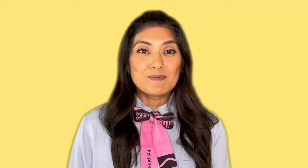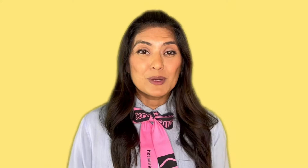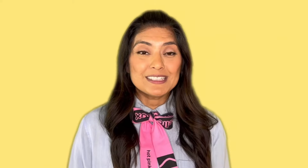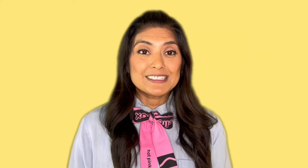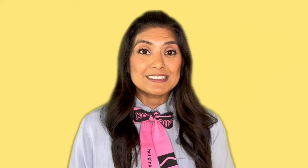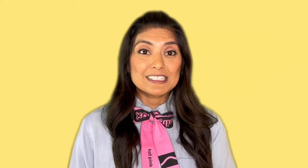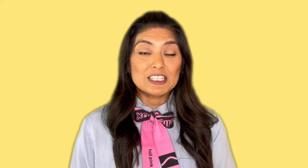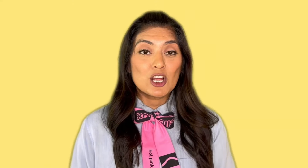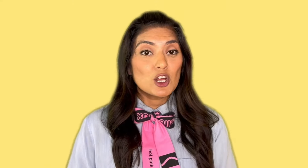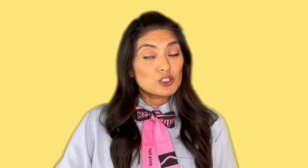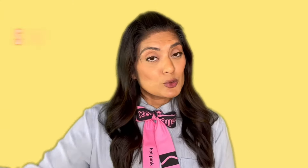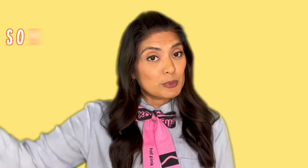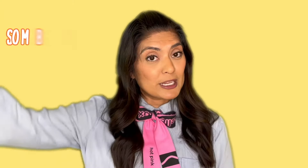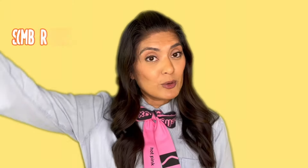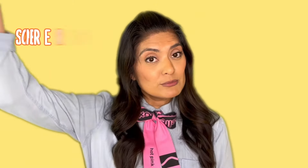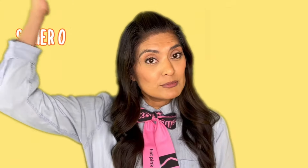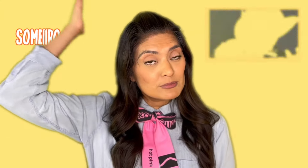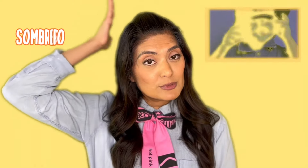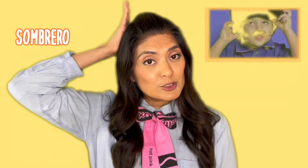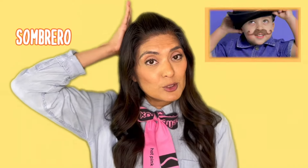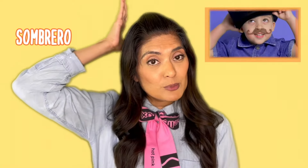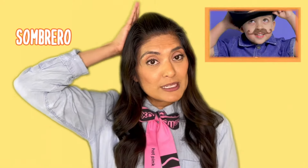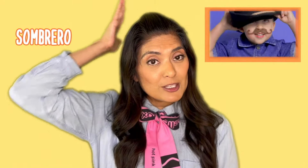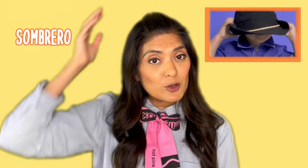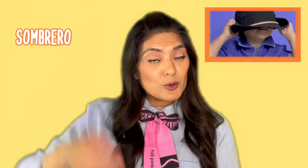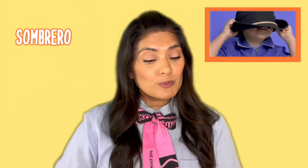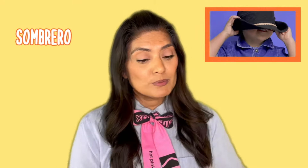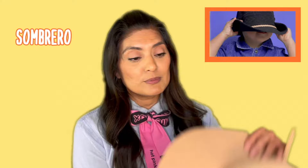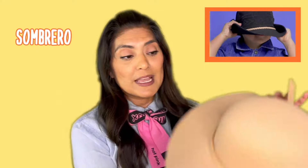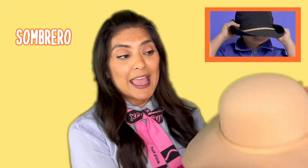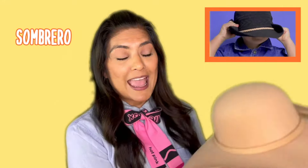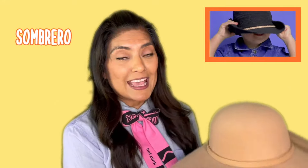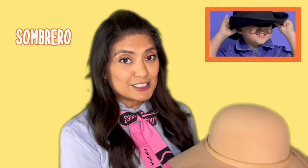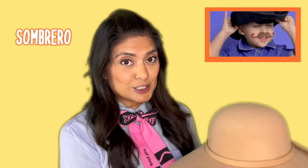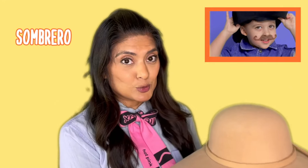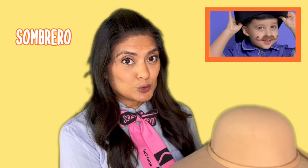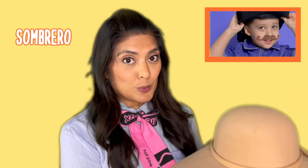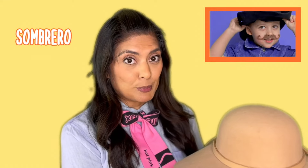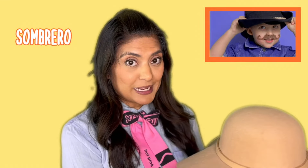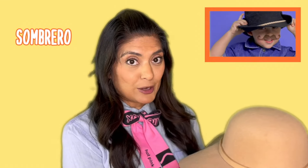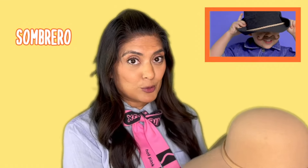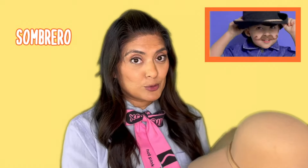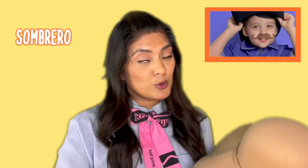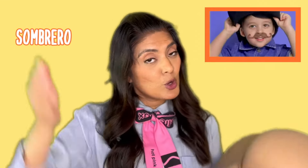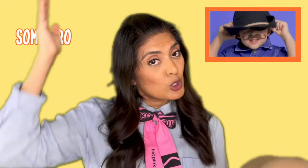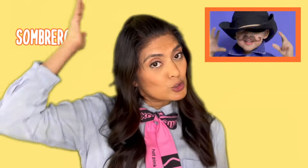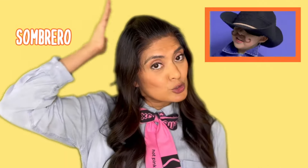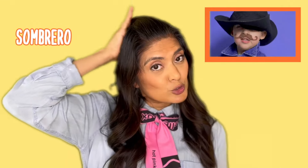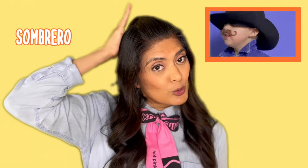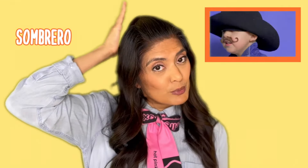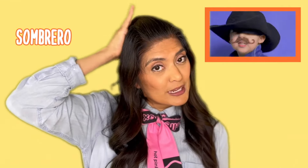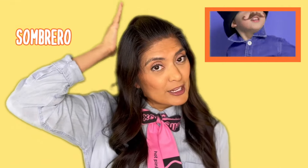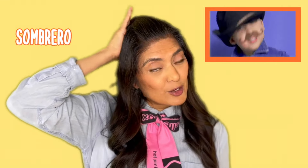¿Puedes decir sombrero? Sombrero. Este es un sombrero. Sombrero.